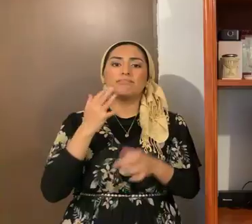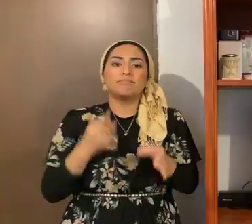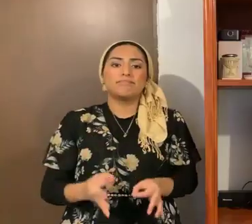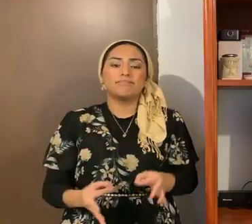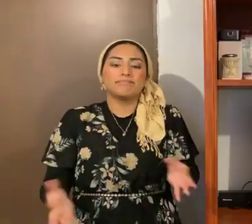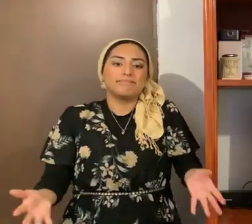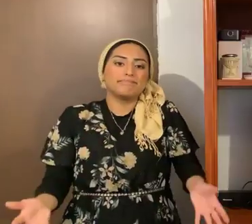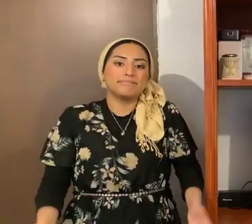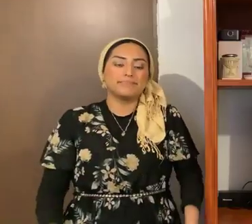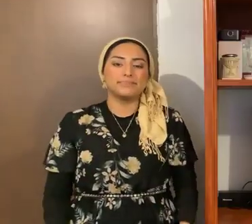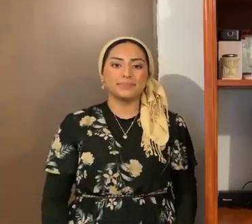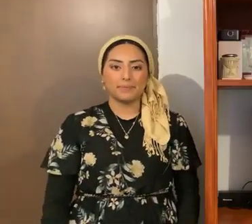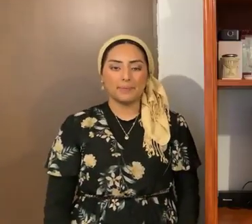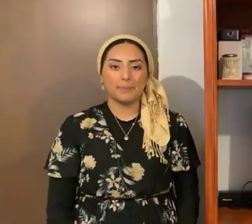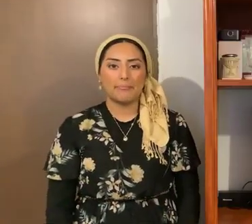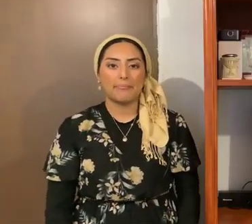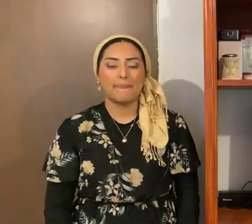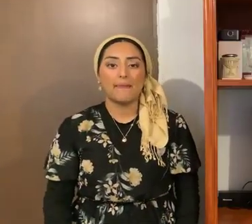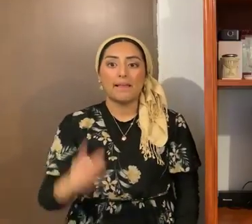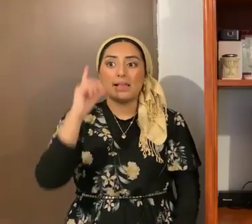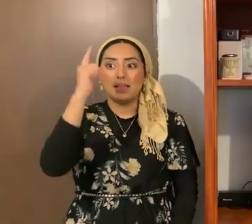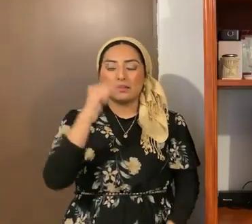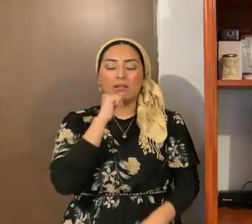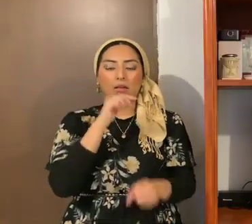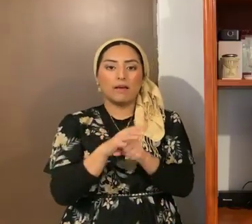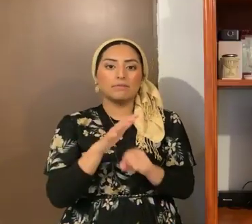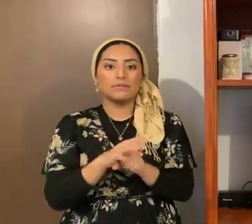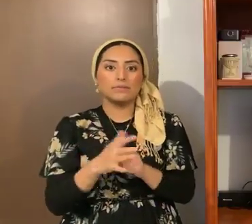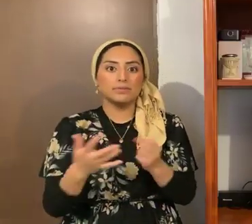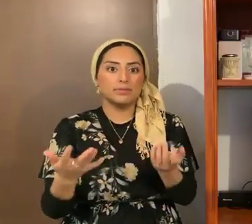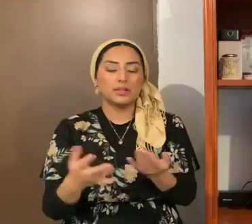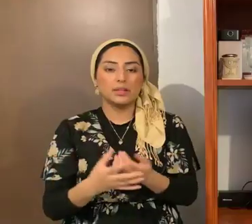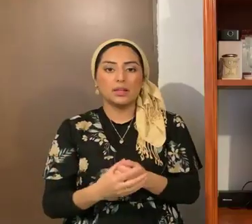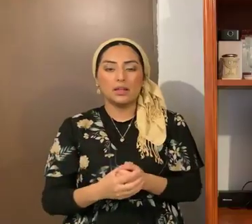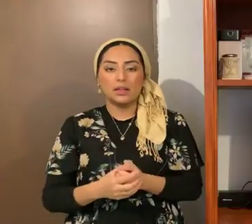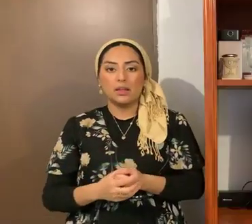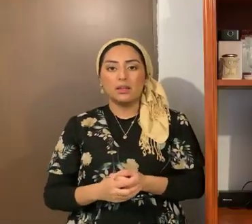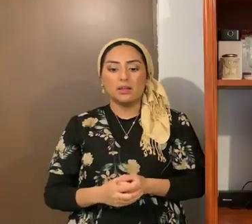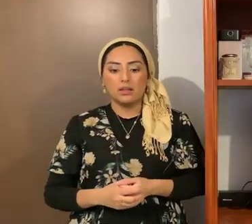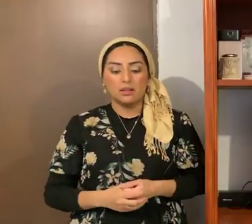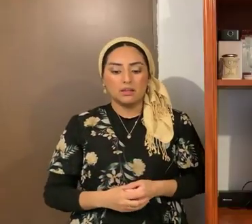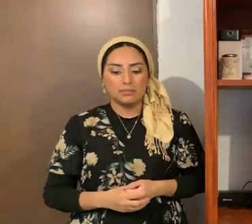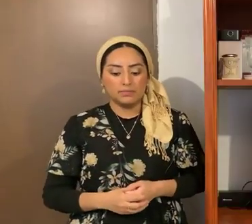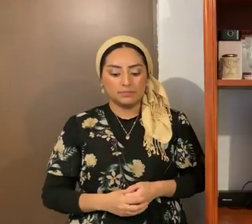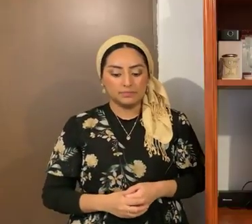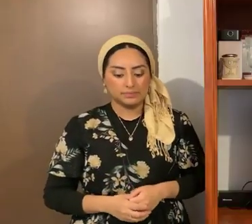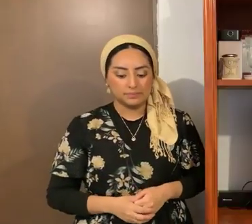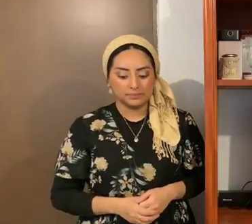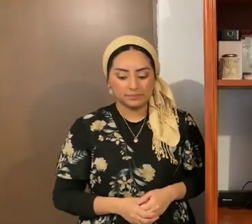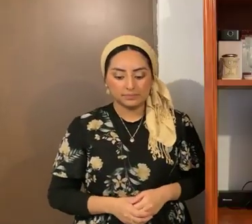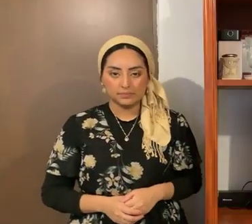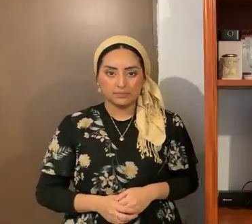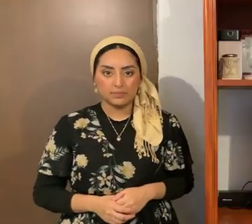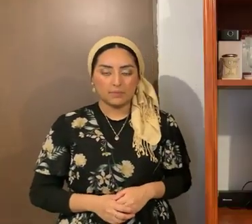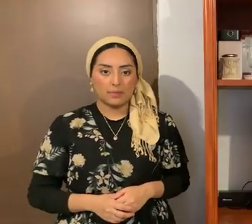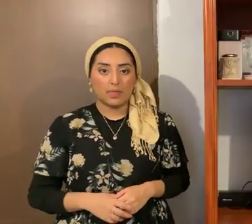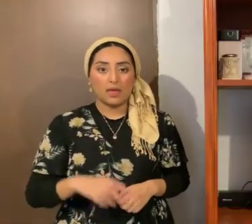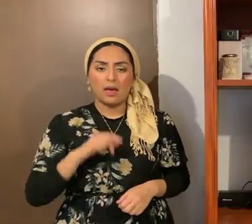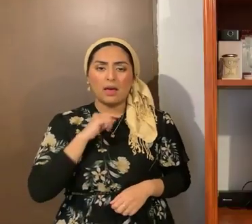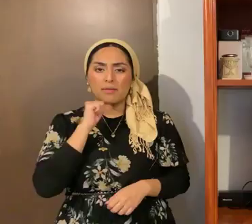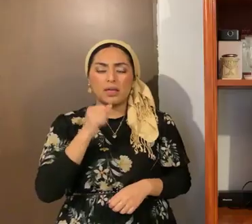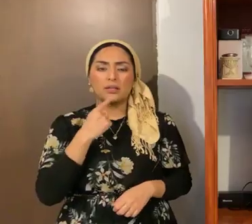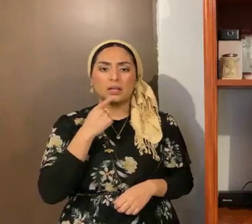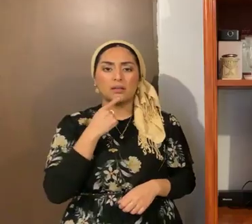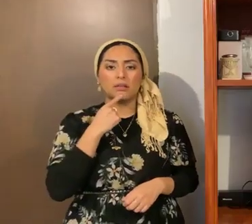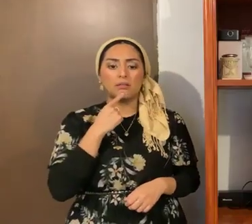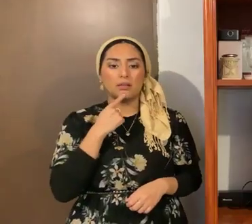Aleluya. Pero después no se da el ancho. No es que seamos indispensables, Yo no he dicho que la Isaías sea